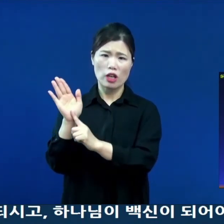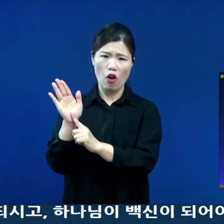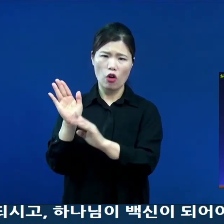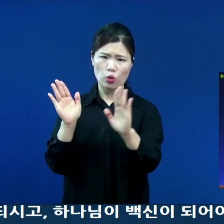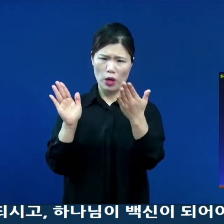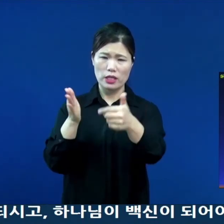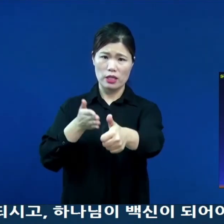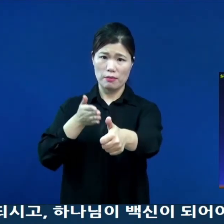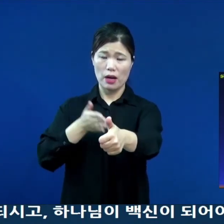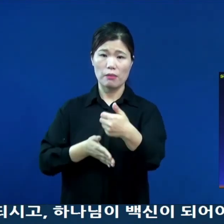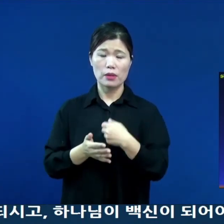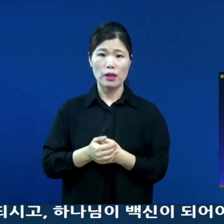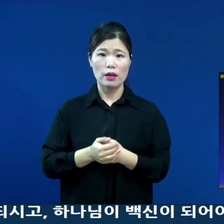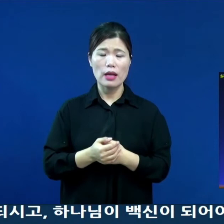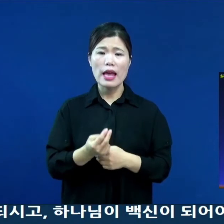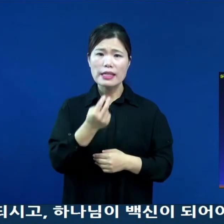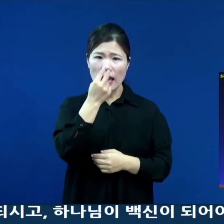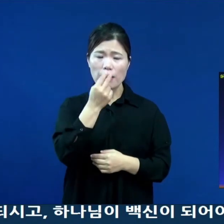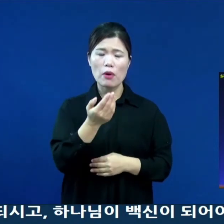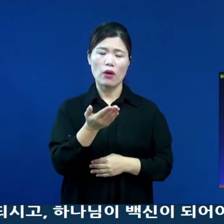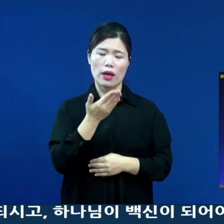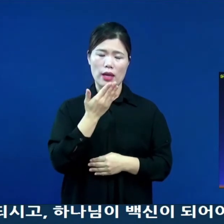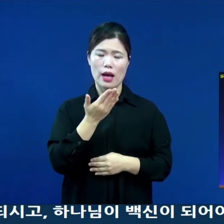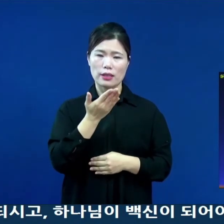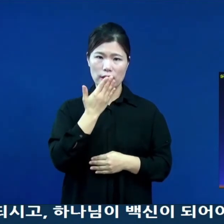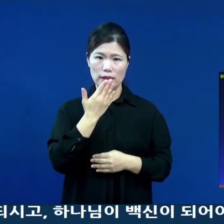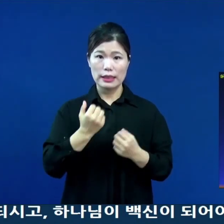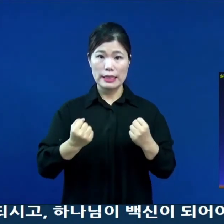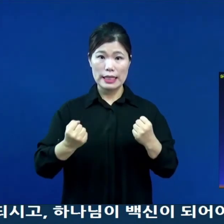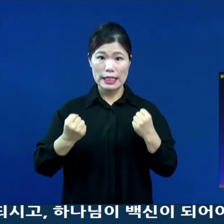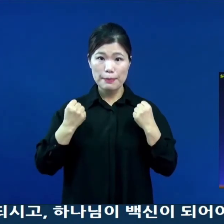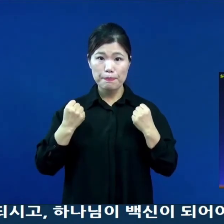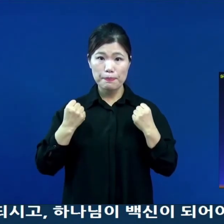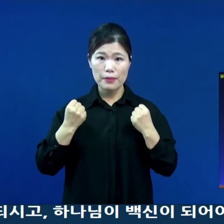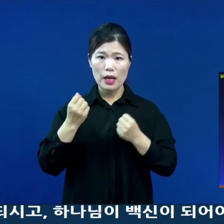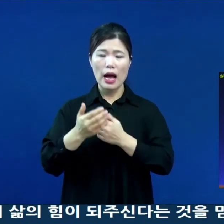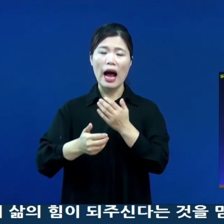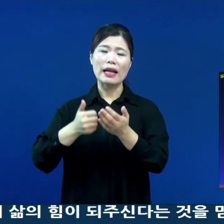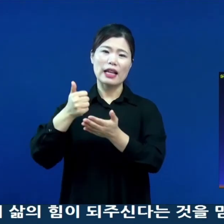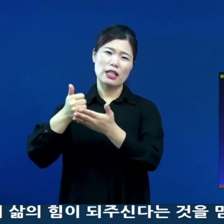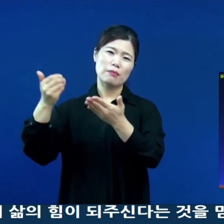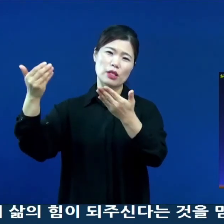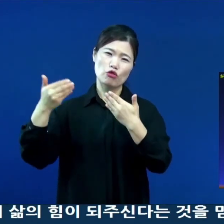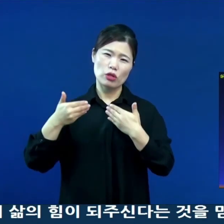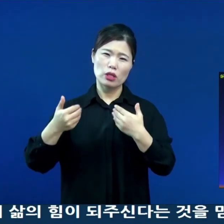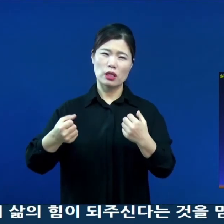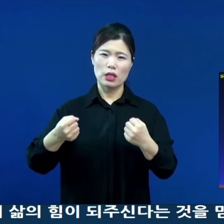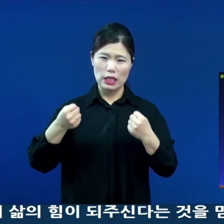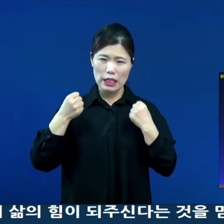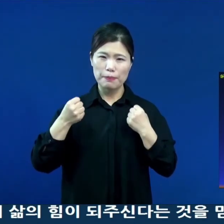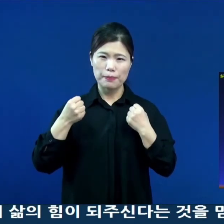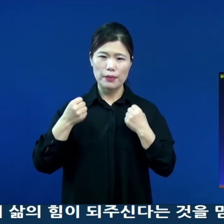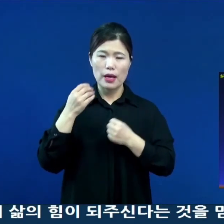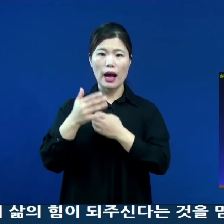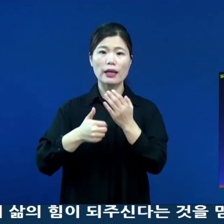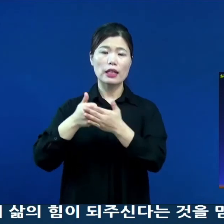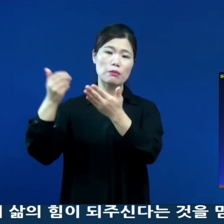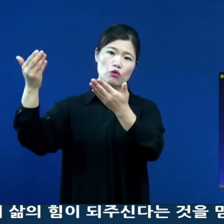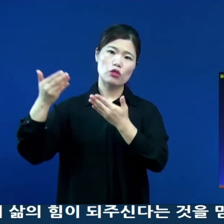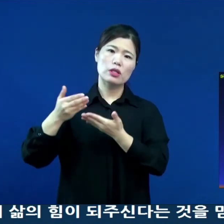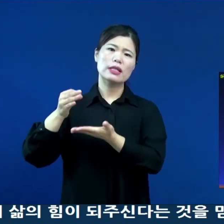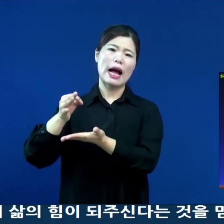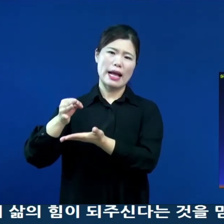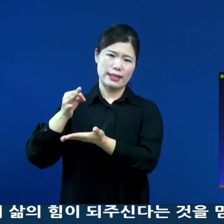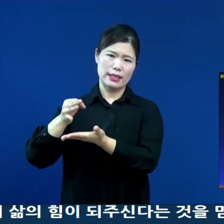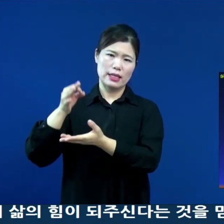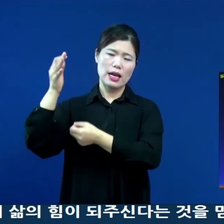위해서 생명의 양식은 힘, 하나님이 주시는 힘, 하나님이 주시는 가치, 하나님이